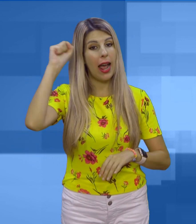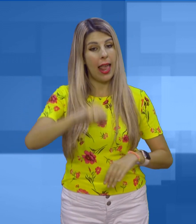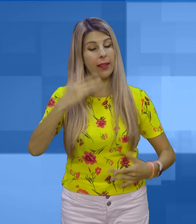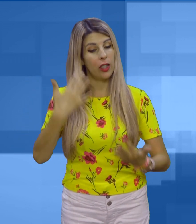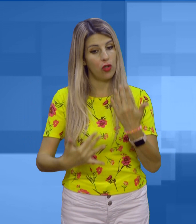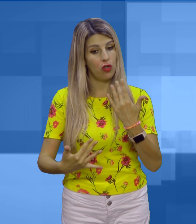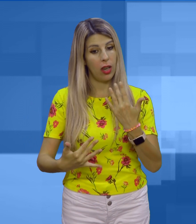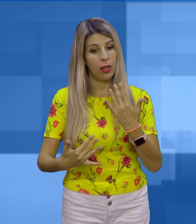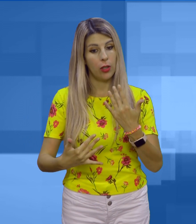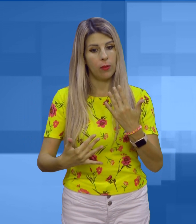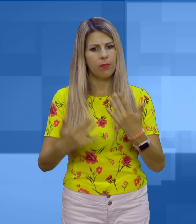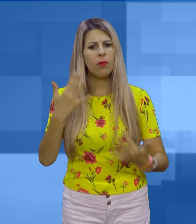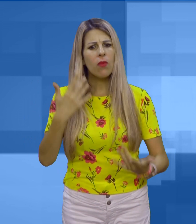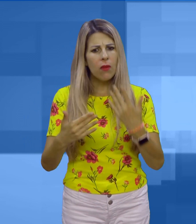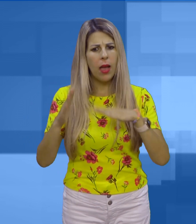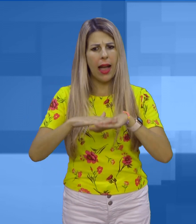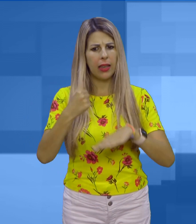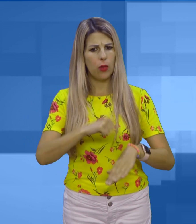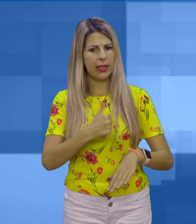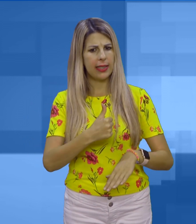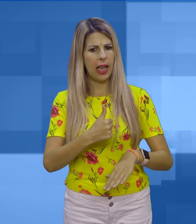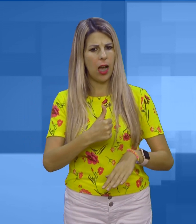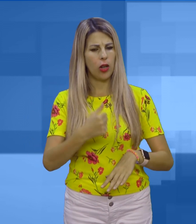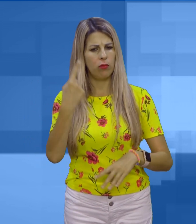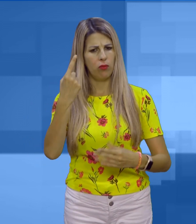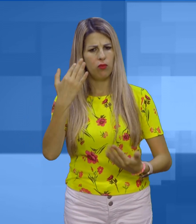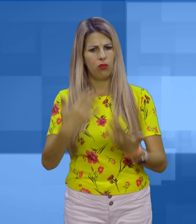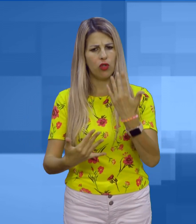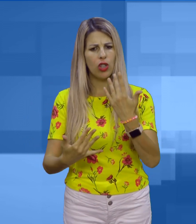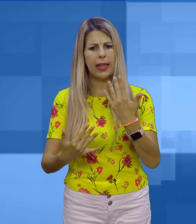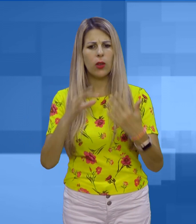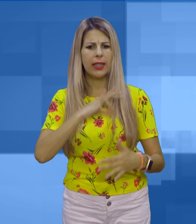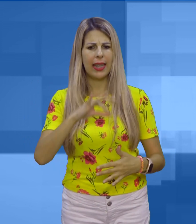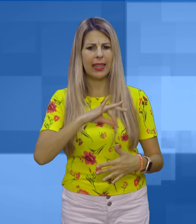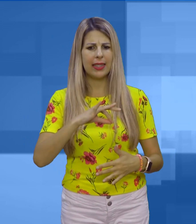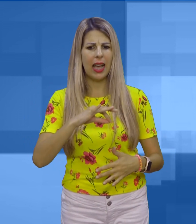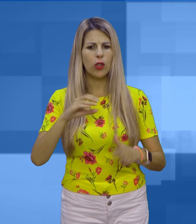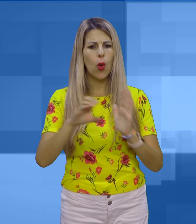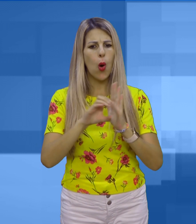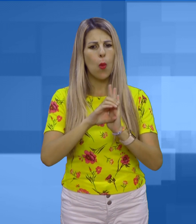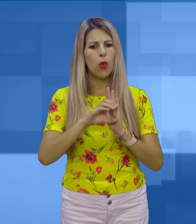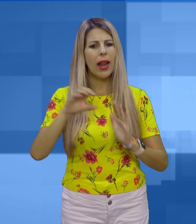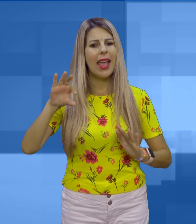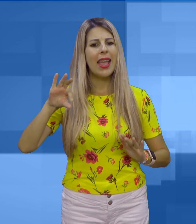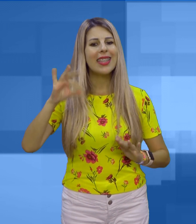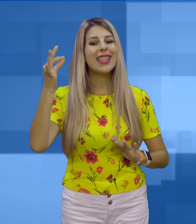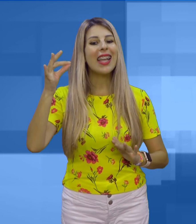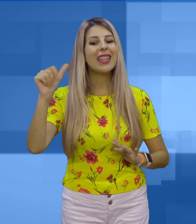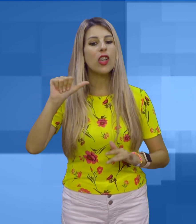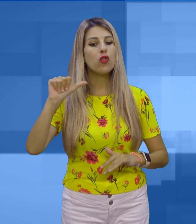Fiamme anche nell'Oristanese. Un incendio ha interessato l'agro del comune di Santa Giusta, località